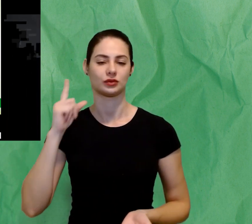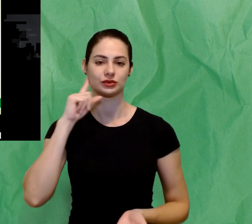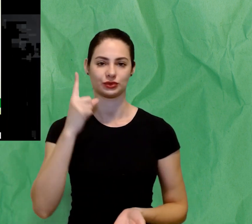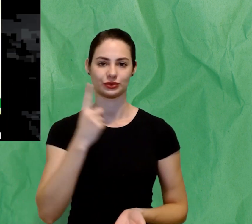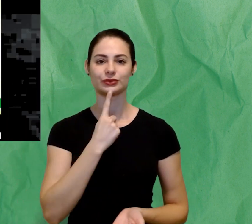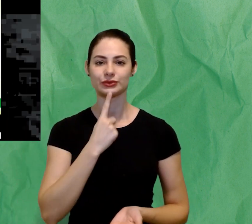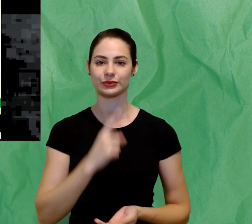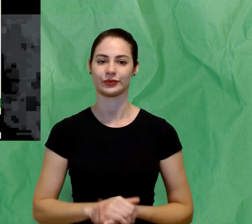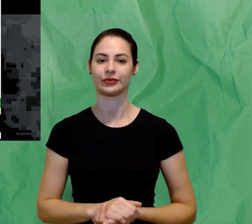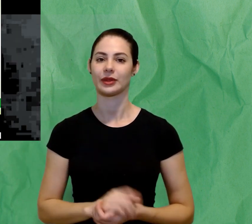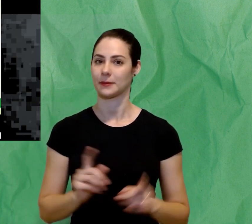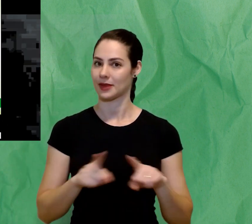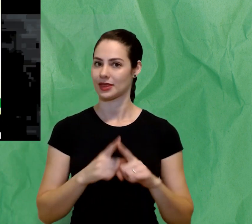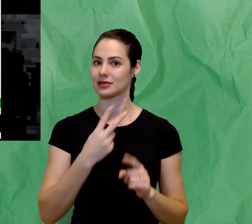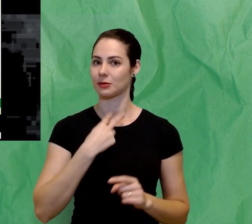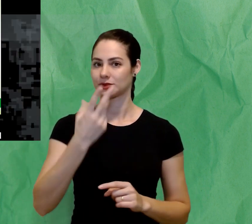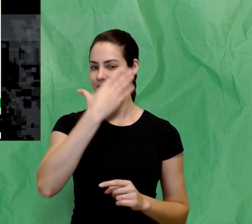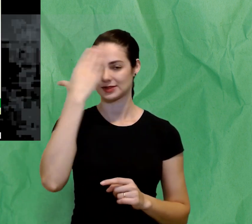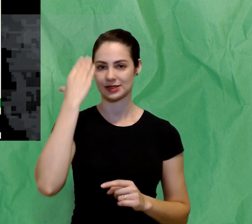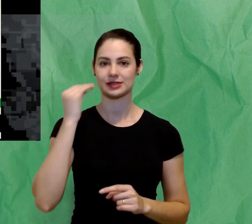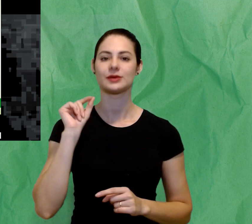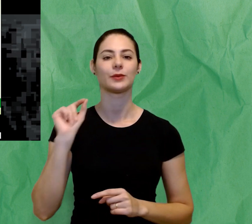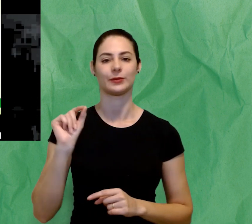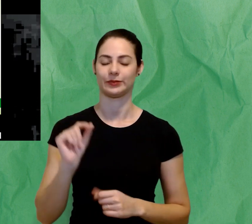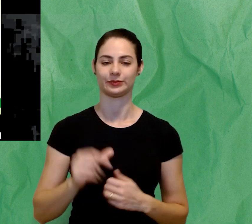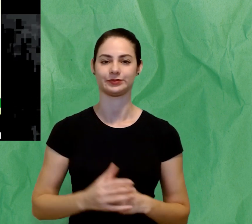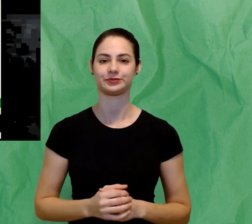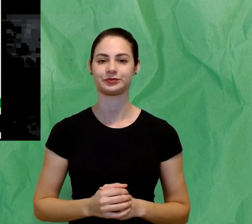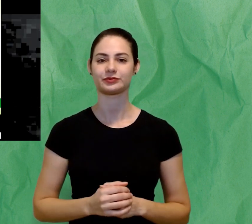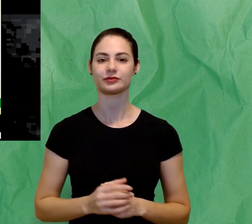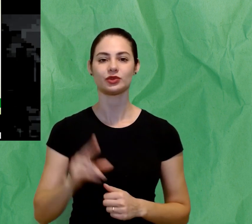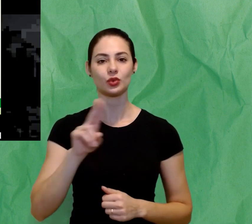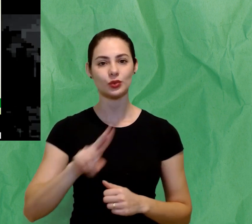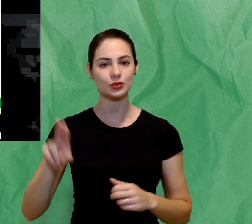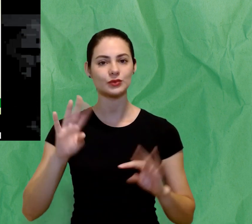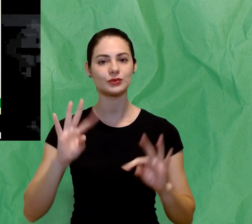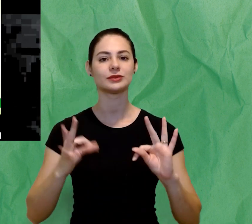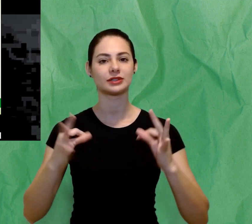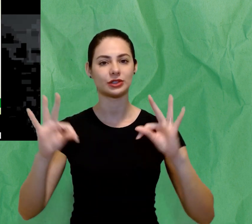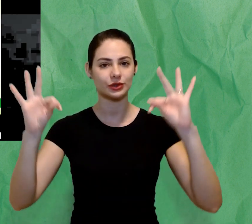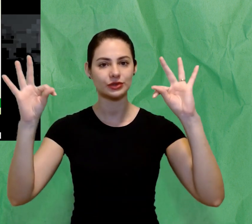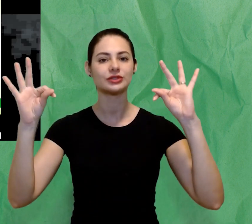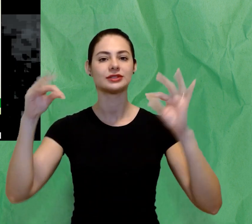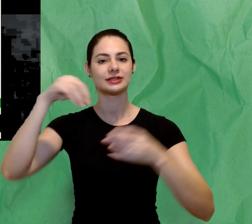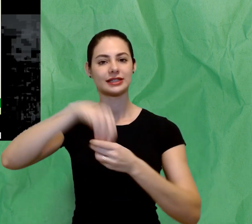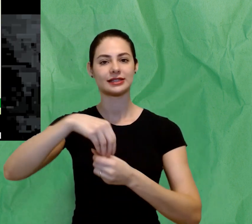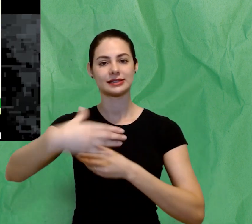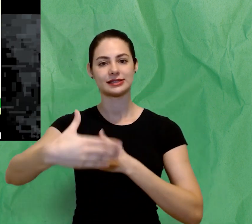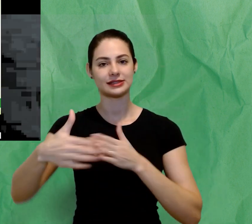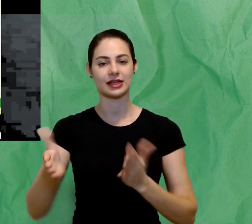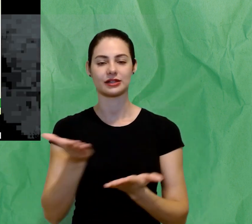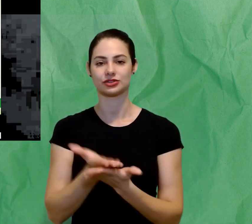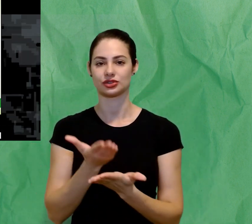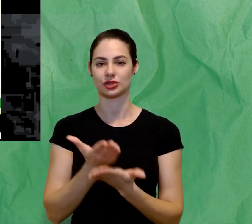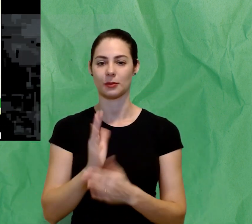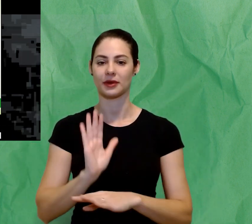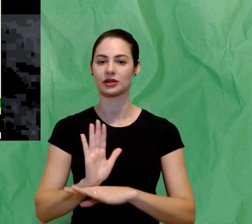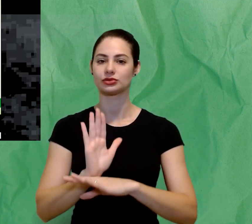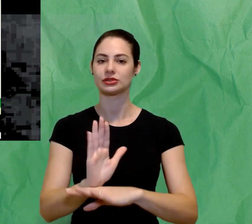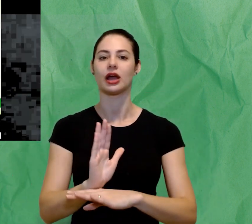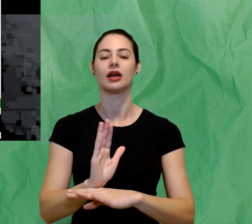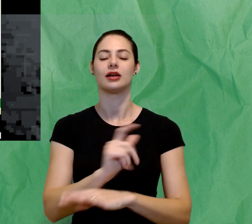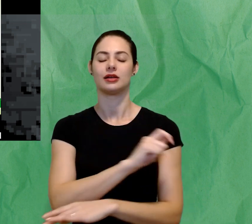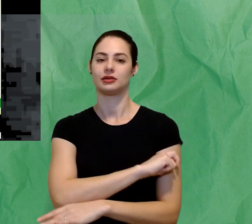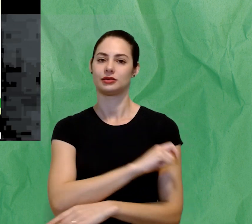surdez, mas nós não podemos esquecer que todo o uso de tecnologia em sala de aula para auxiliar o aluno,